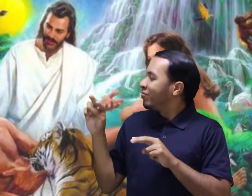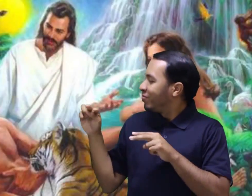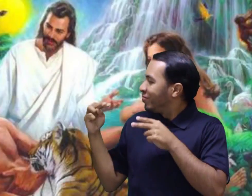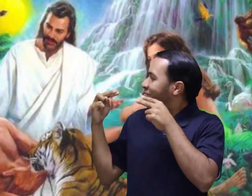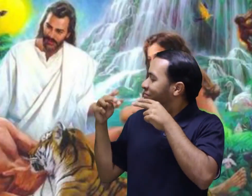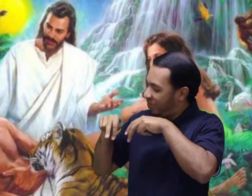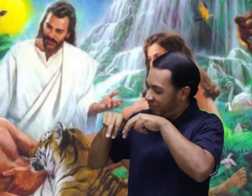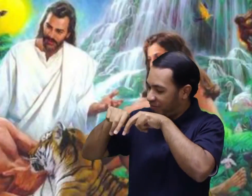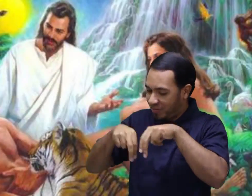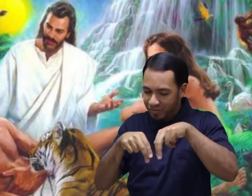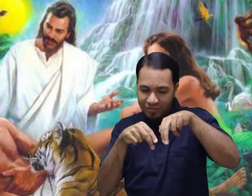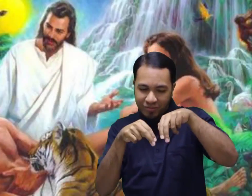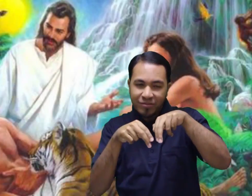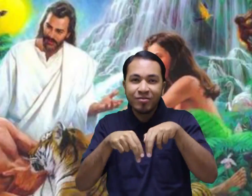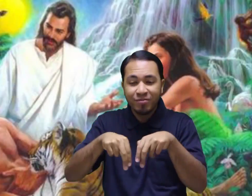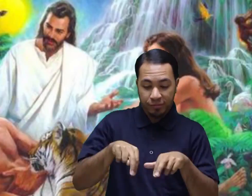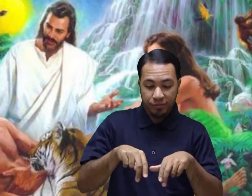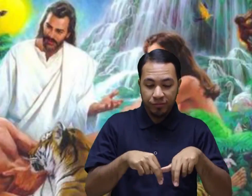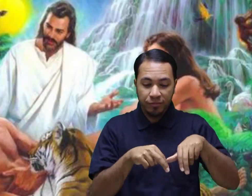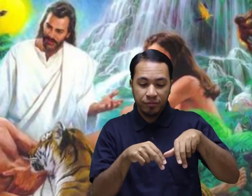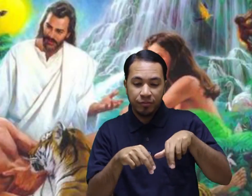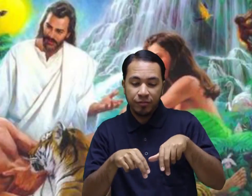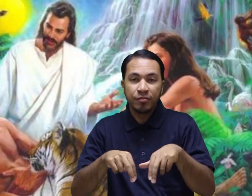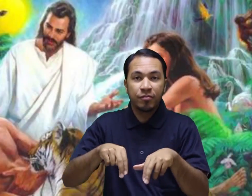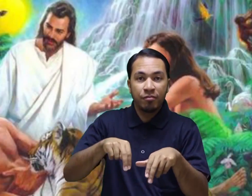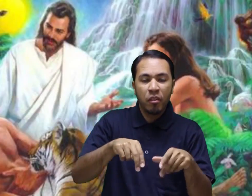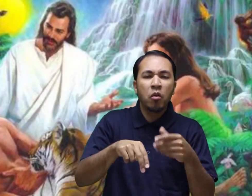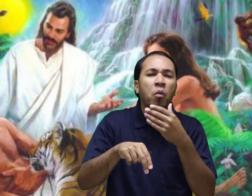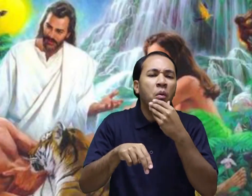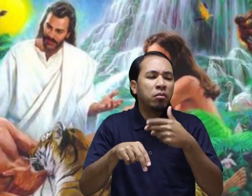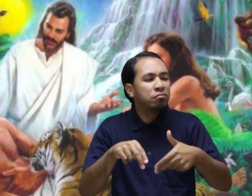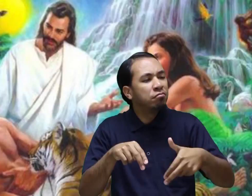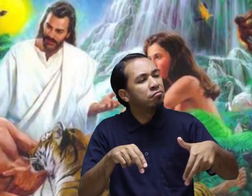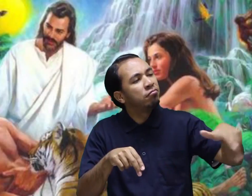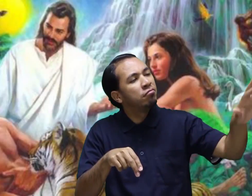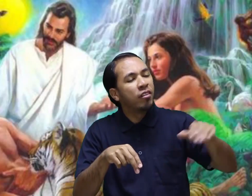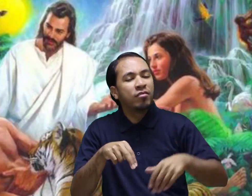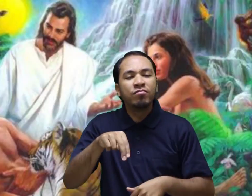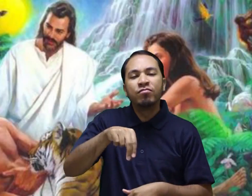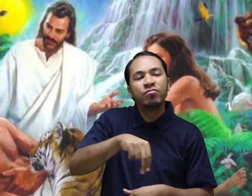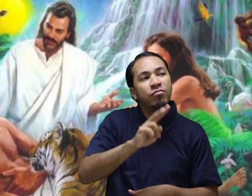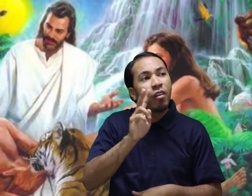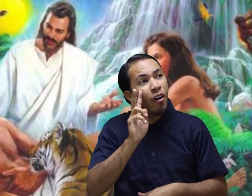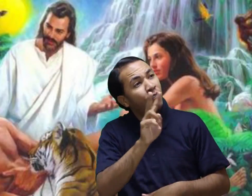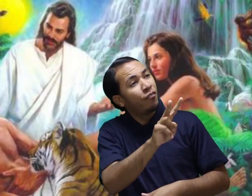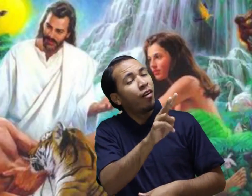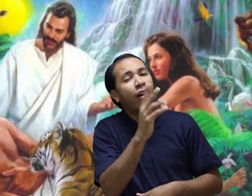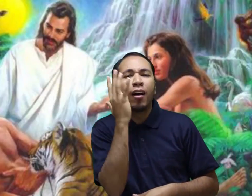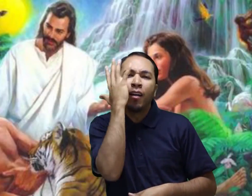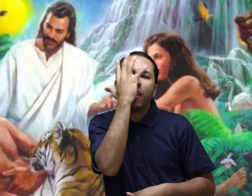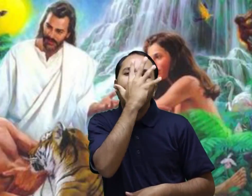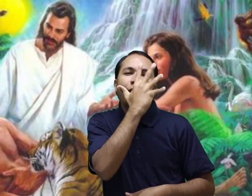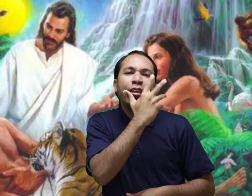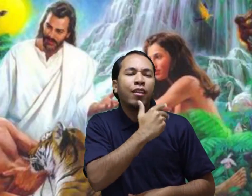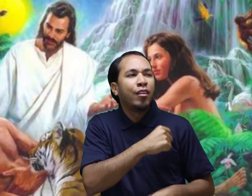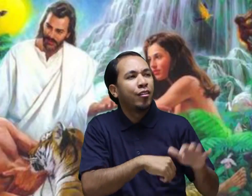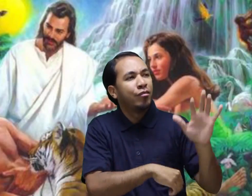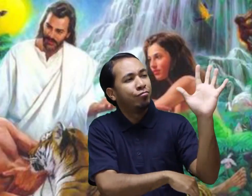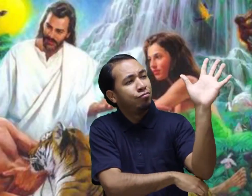criou. Distraídos com a beleza do lugar, eles se separaram. O homem foi para um lado e a mulher